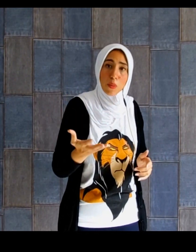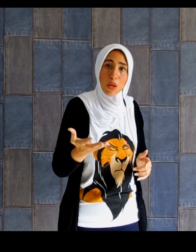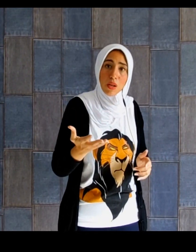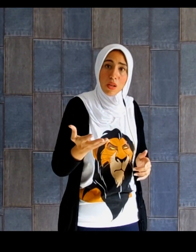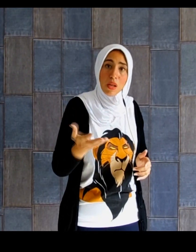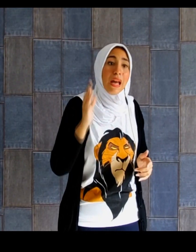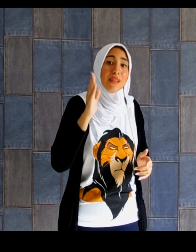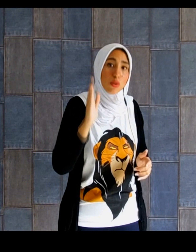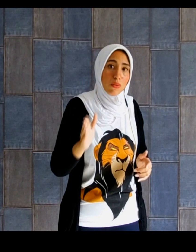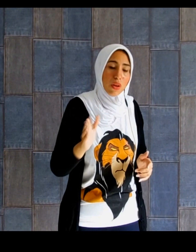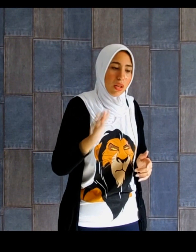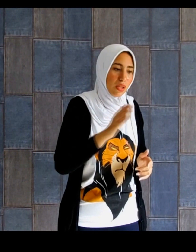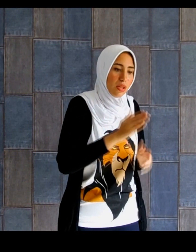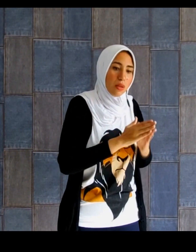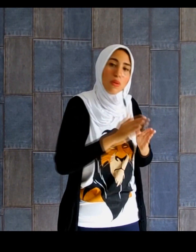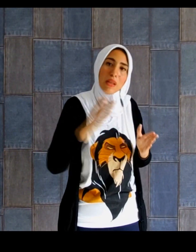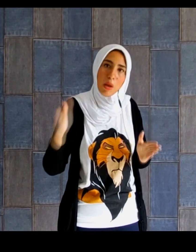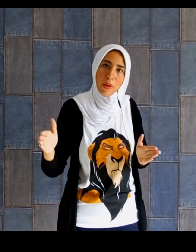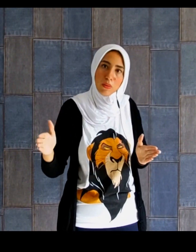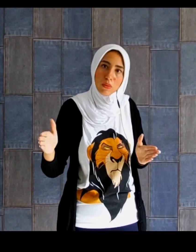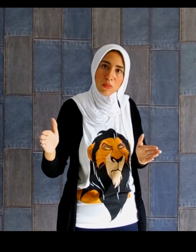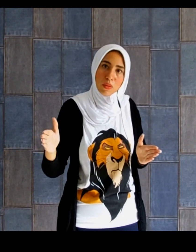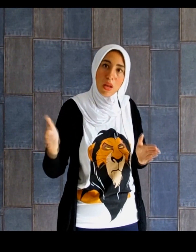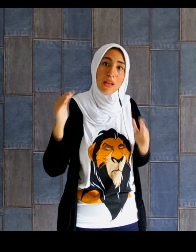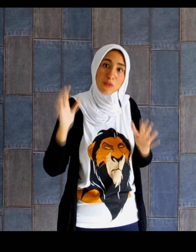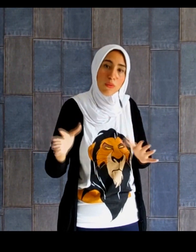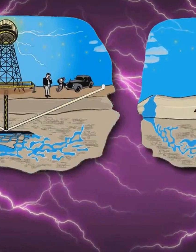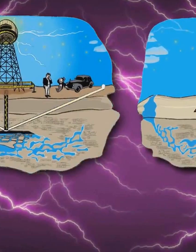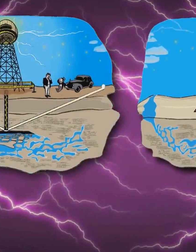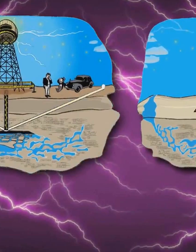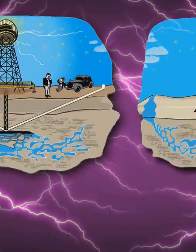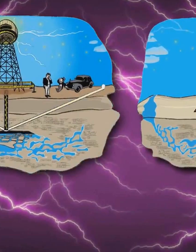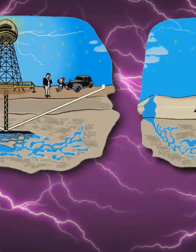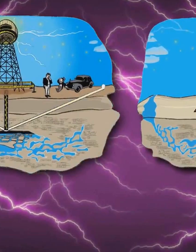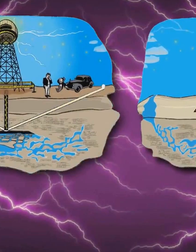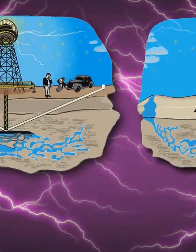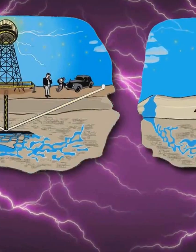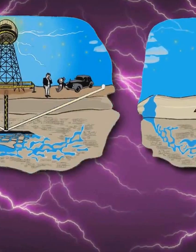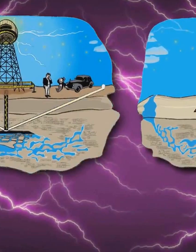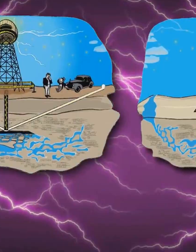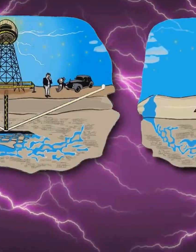مكبرة هل صدفة ان يحصل كل ده مع بعضه هل صدفة ان برج تسلة تحتي مية والهرم تحتي مية